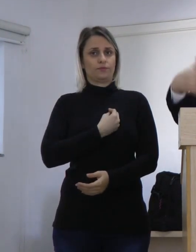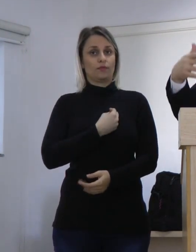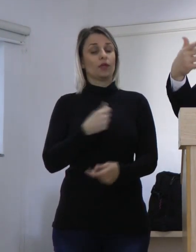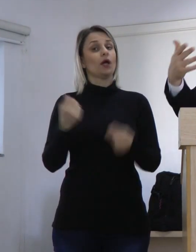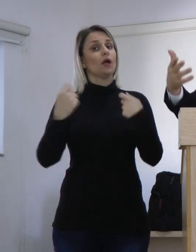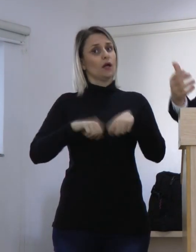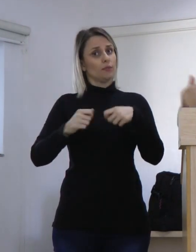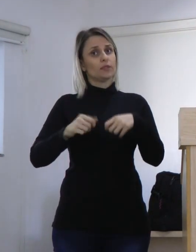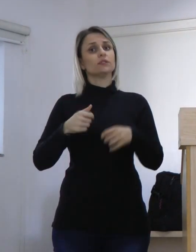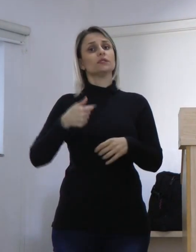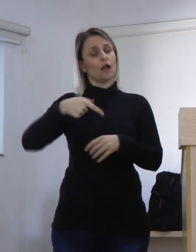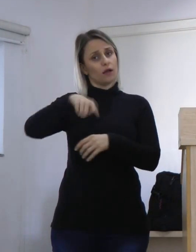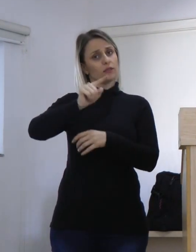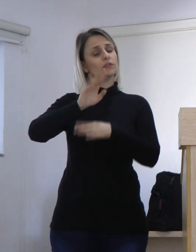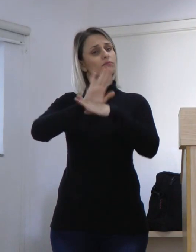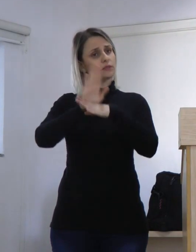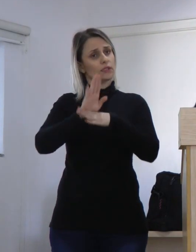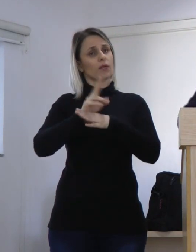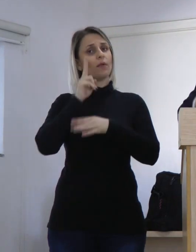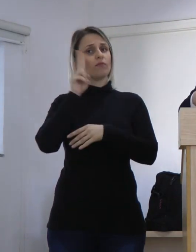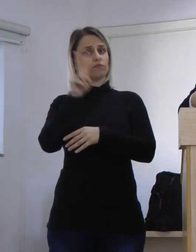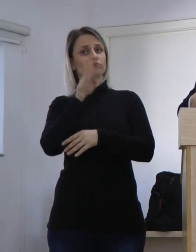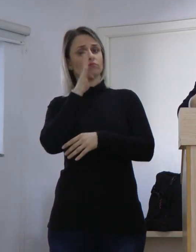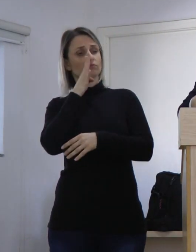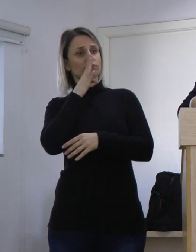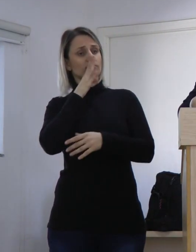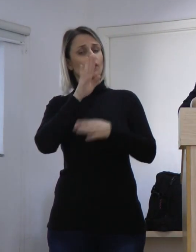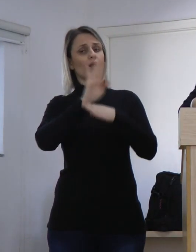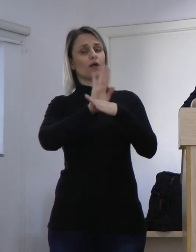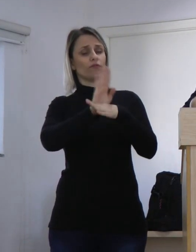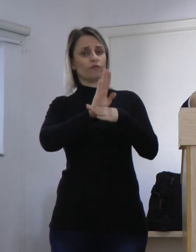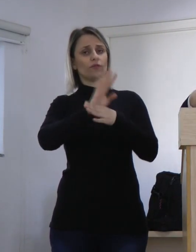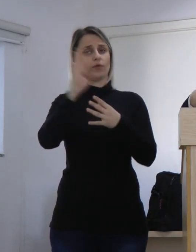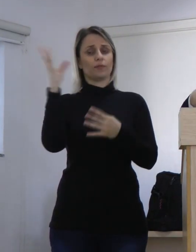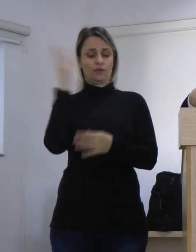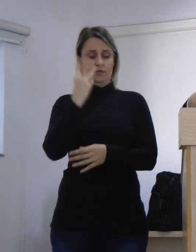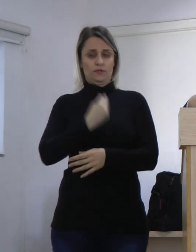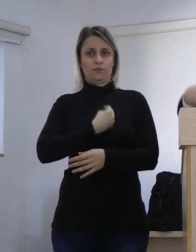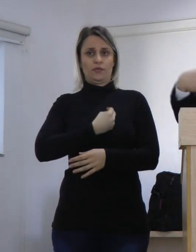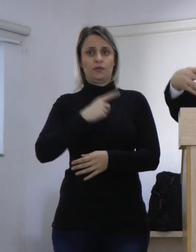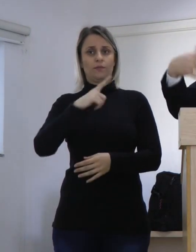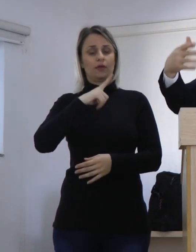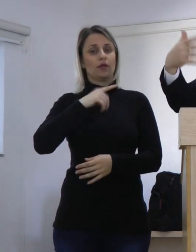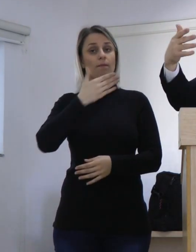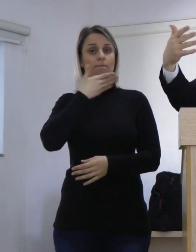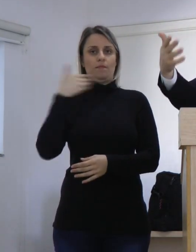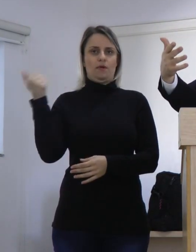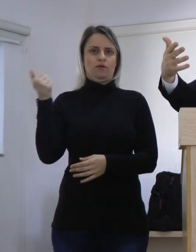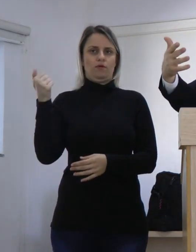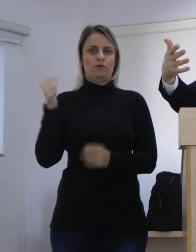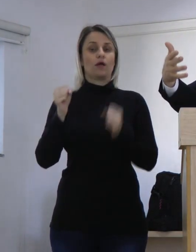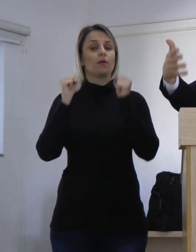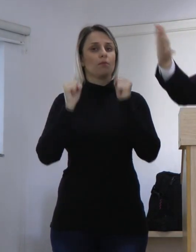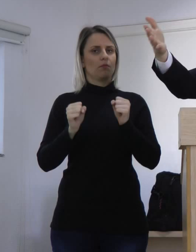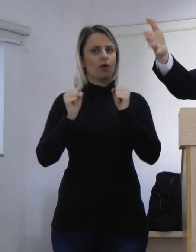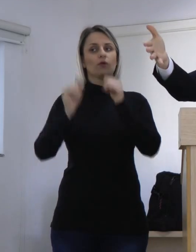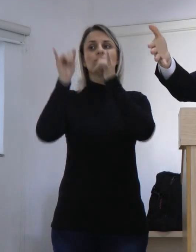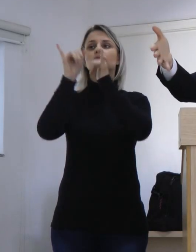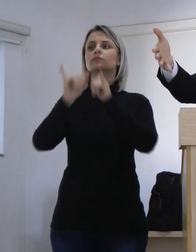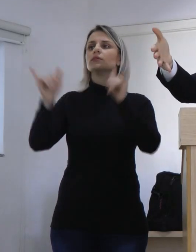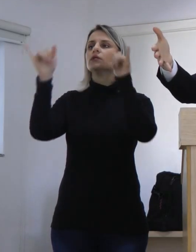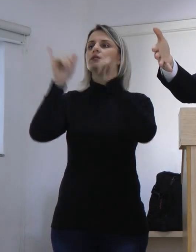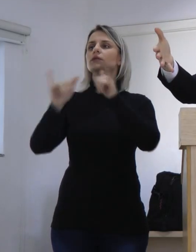tornem cada vez melhores e possamos levar essa mensagem consoladora a muitos outros corações, porque o